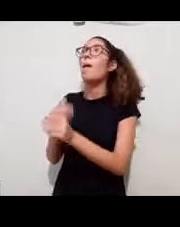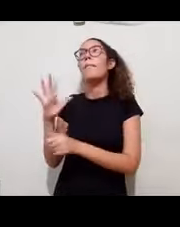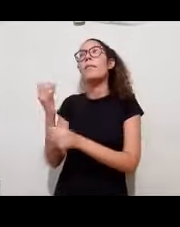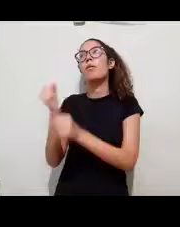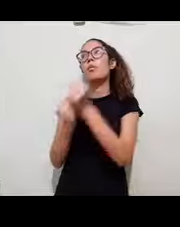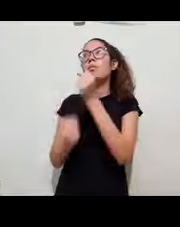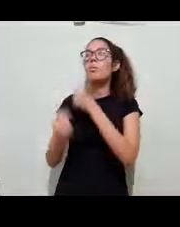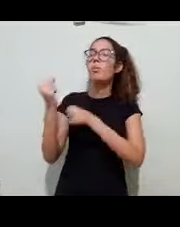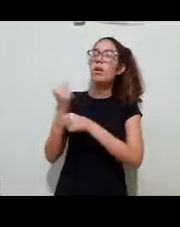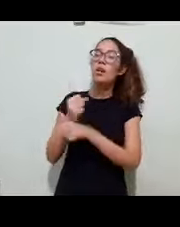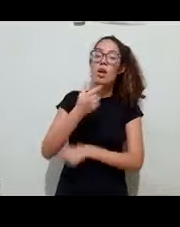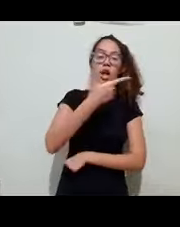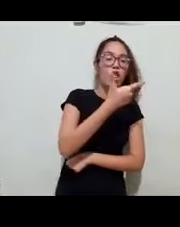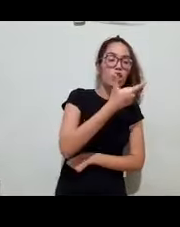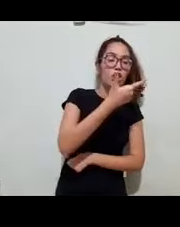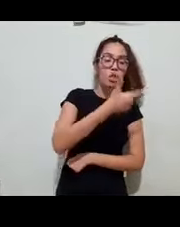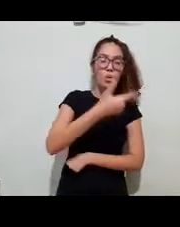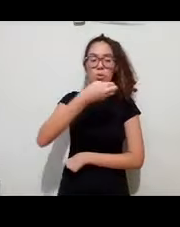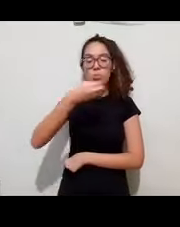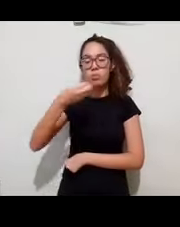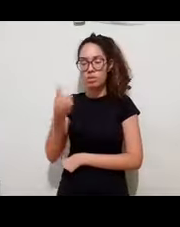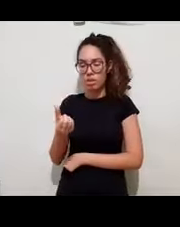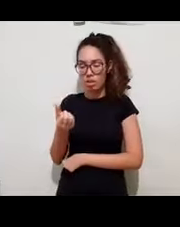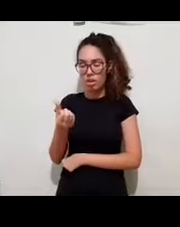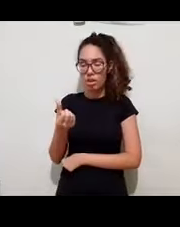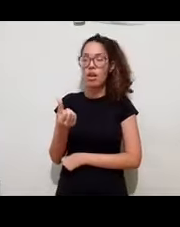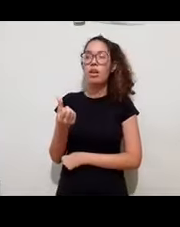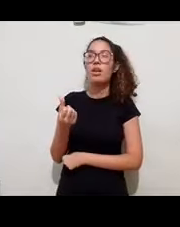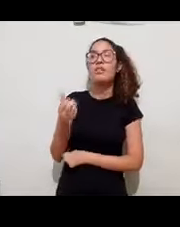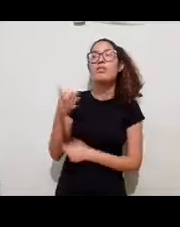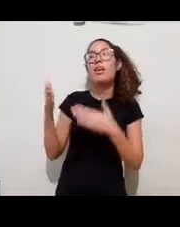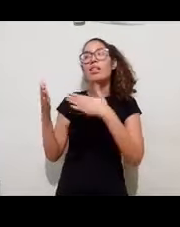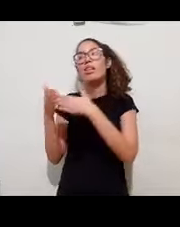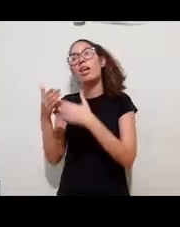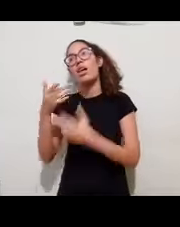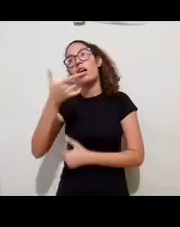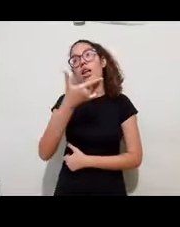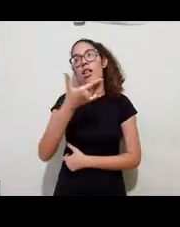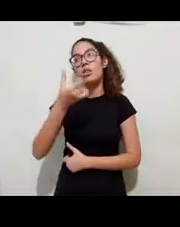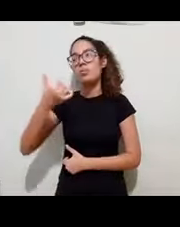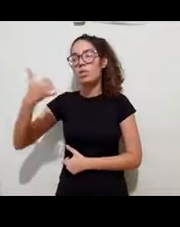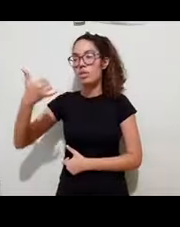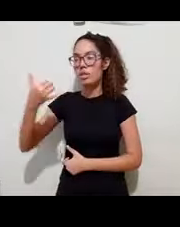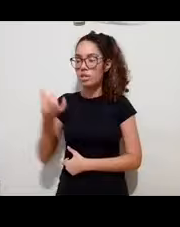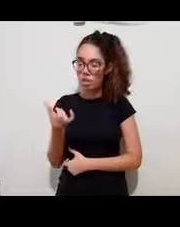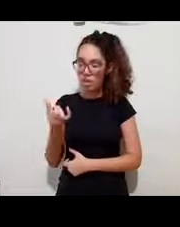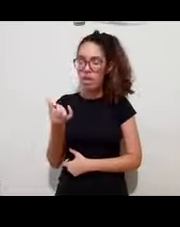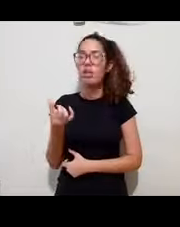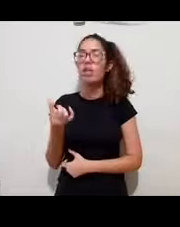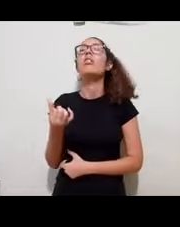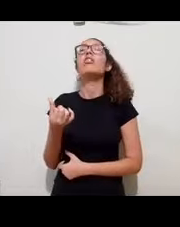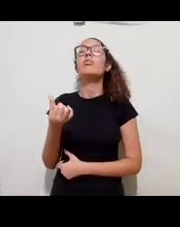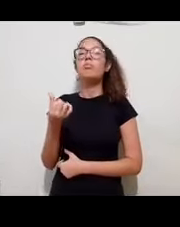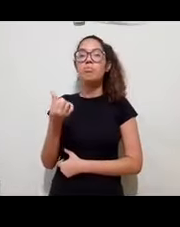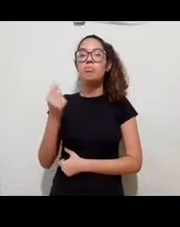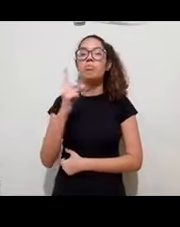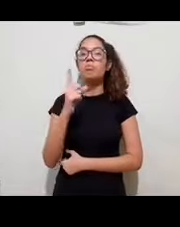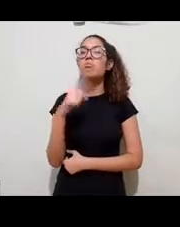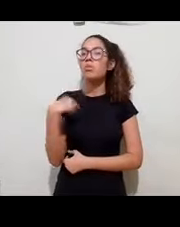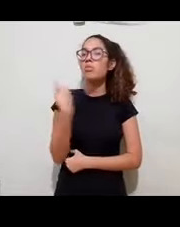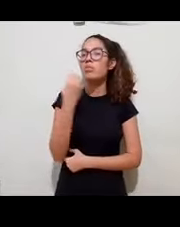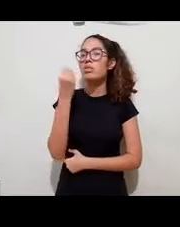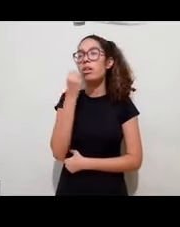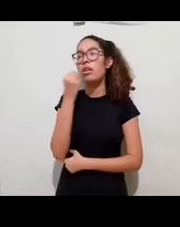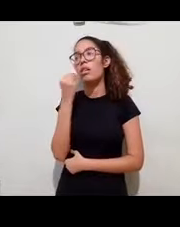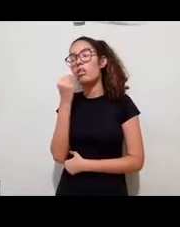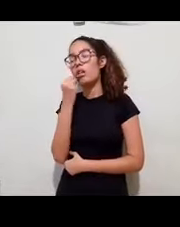até 2016, né, no sentido enquanto movimento social, de forma bem próxima